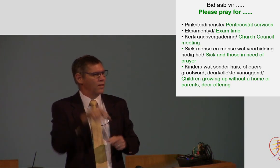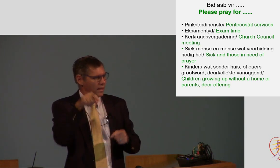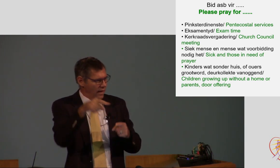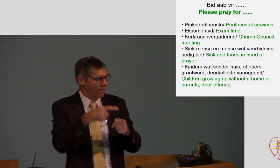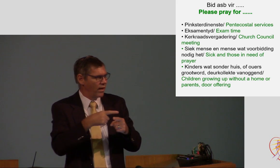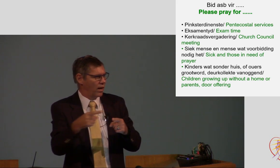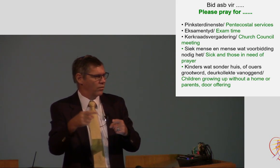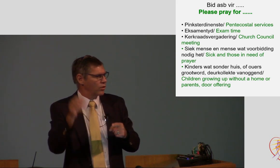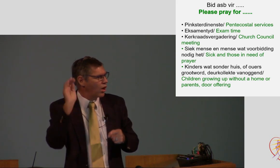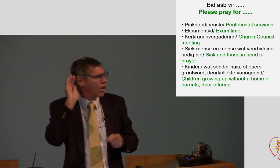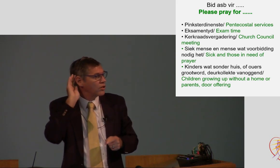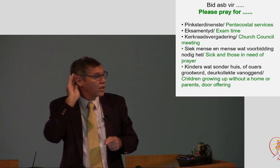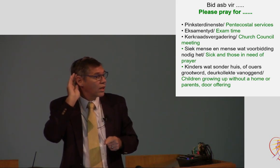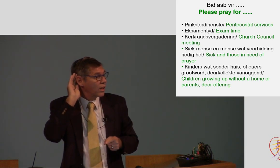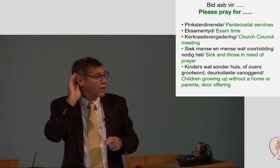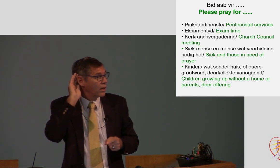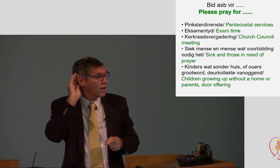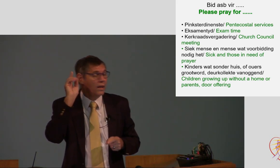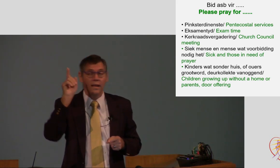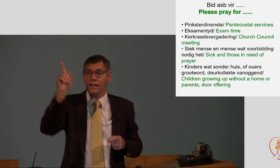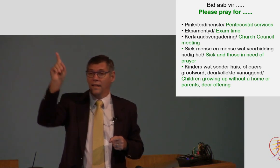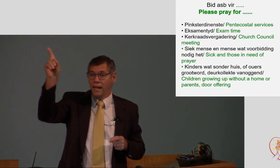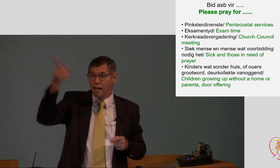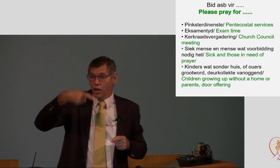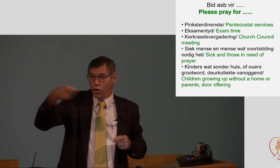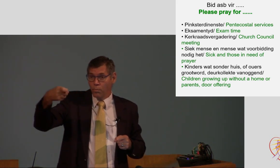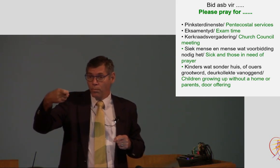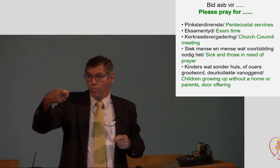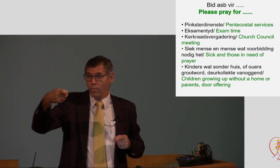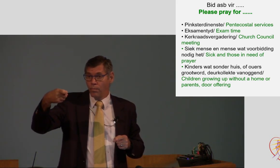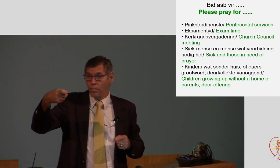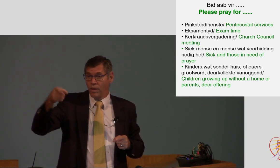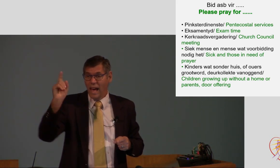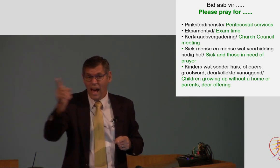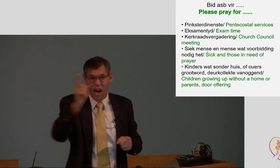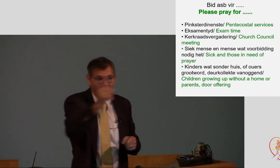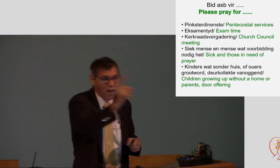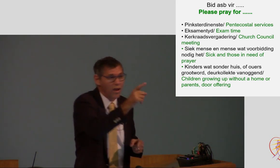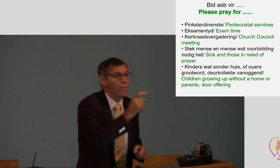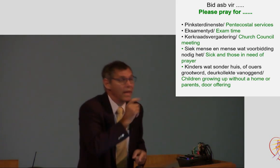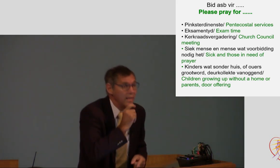Hierdie week ons gaan luister. Die Here roep elke mens.